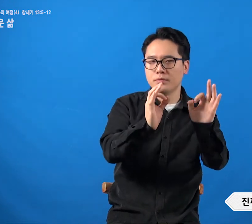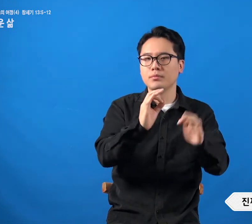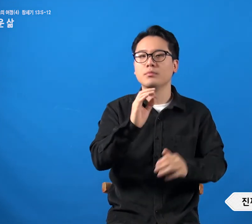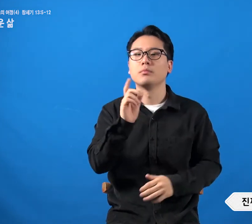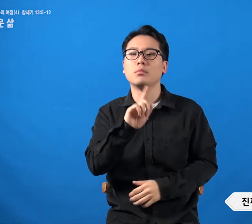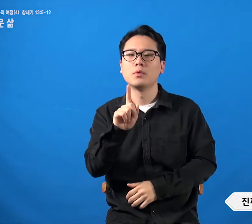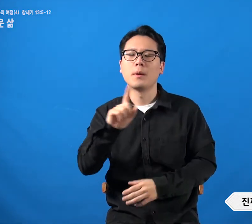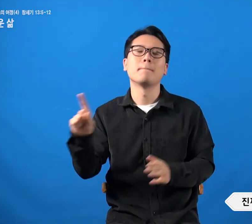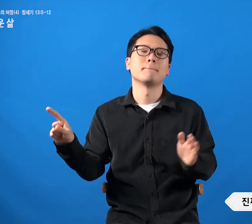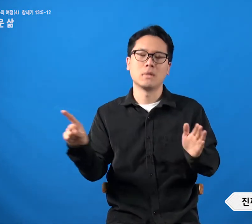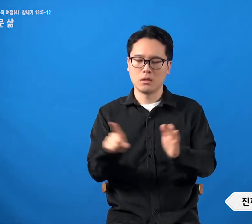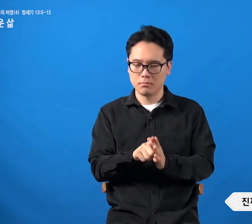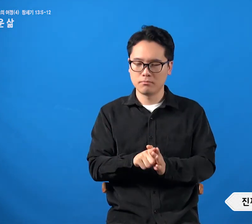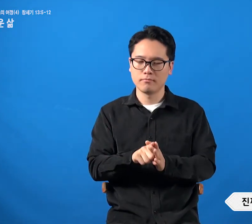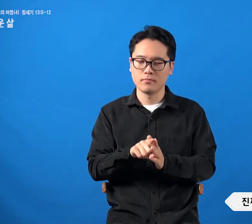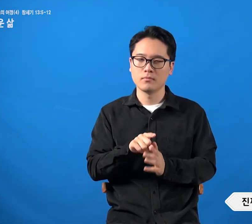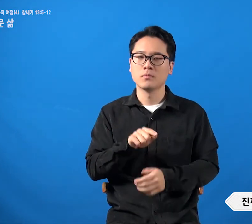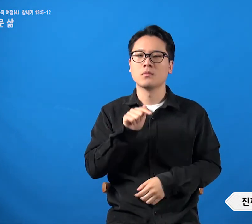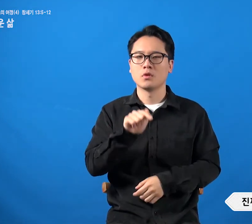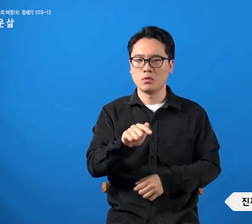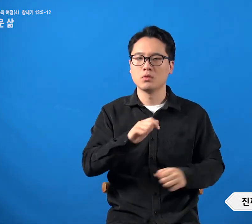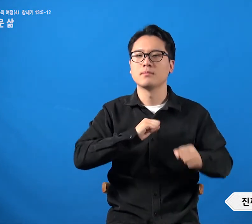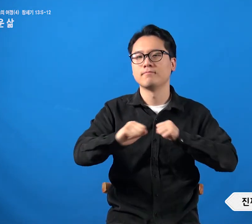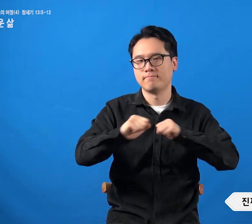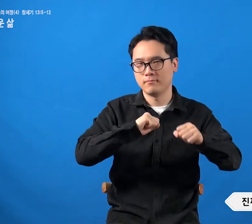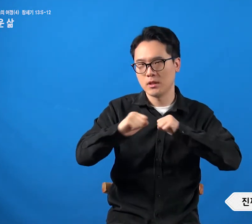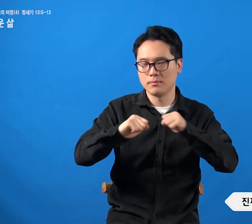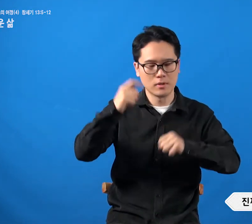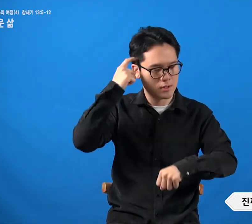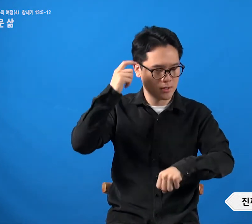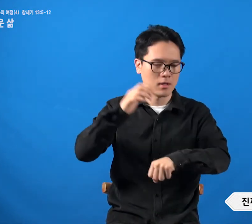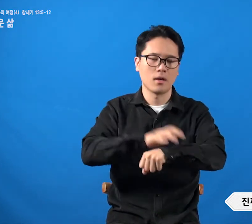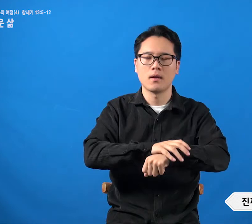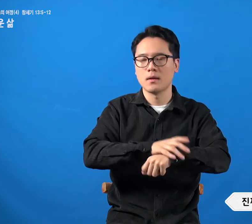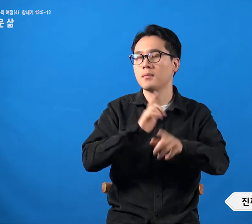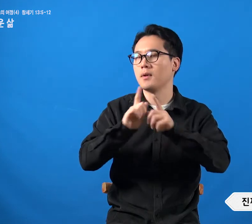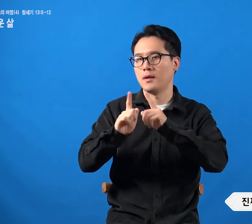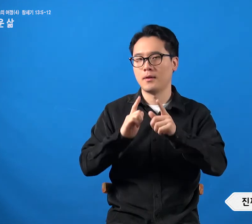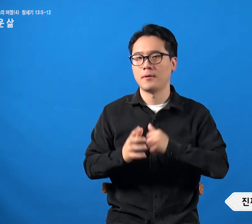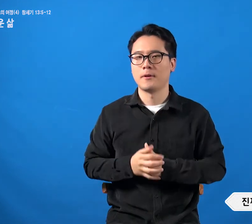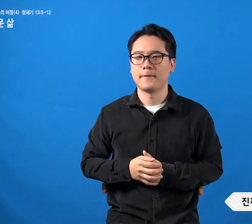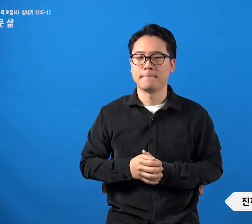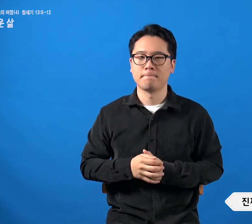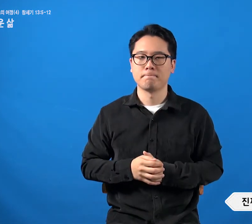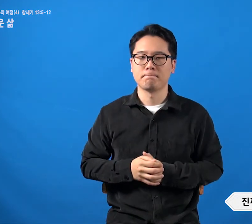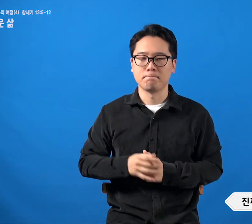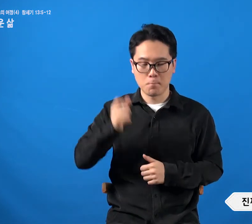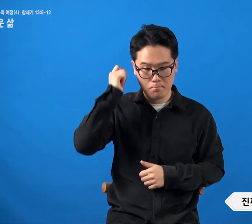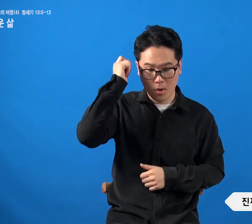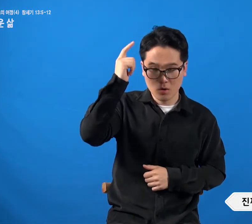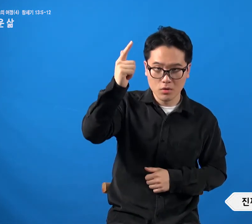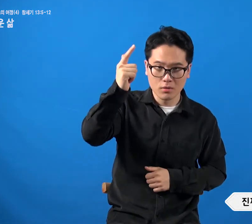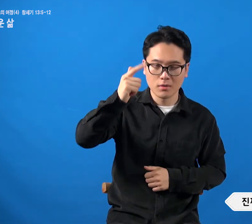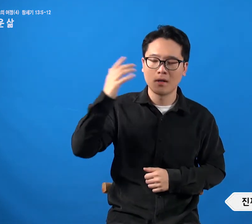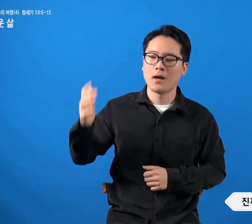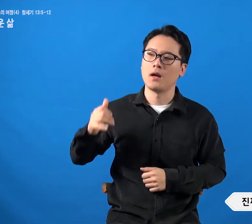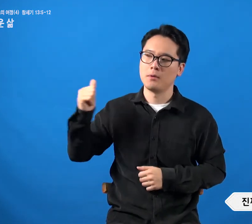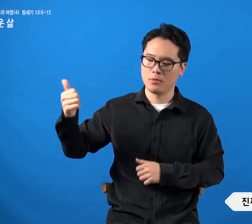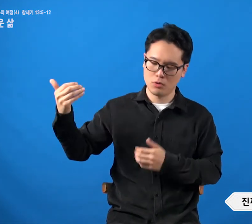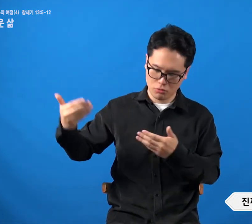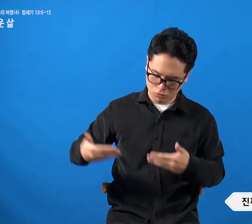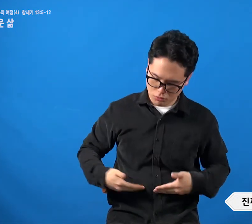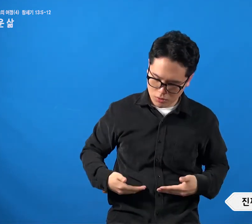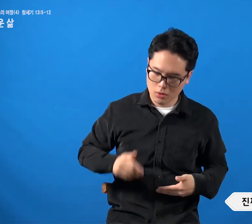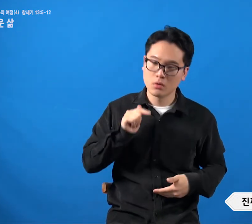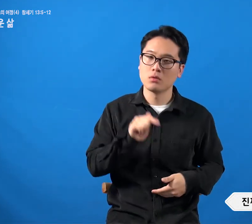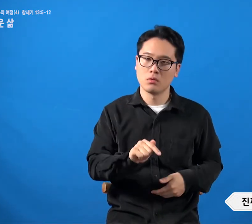가운데 움직이는 지혜를 말씀합니다. 명철이 하나님이 주신 것으로 볼 수 있는